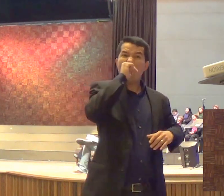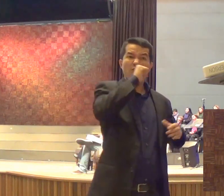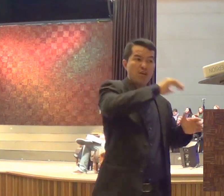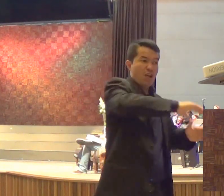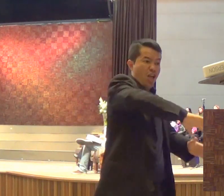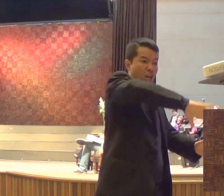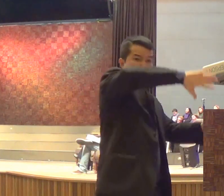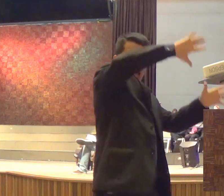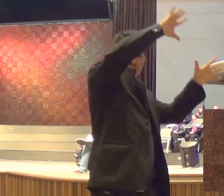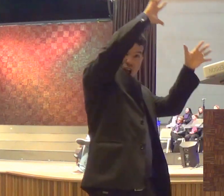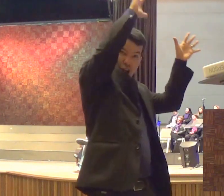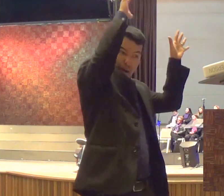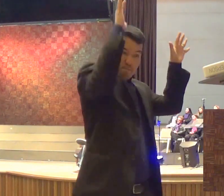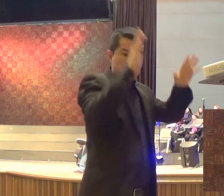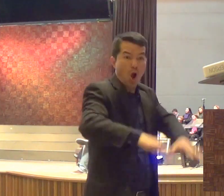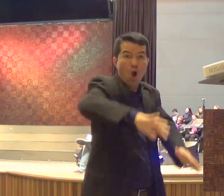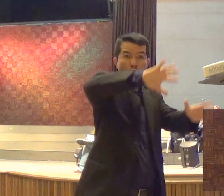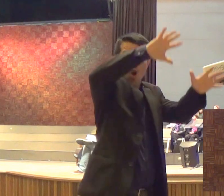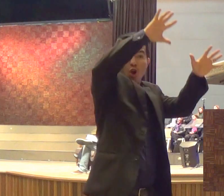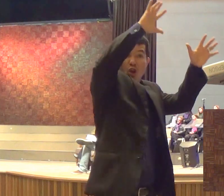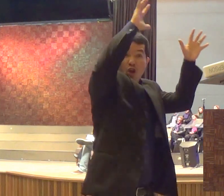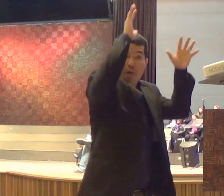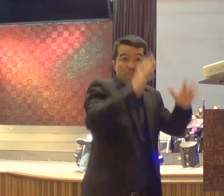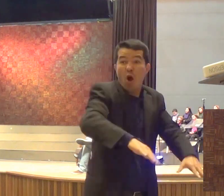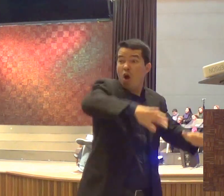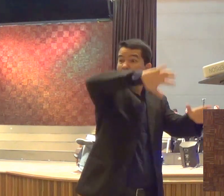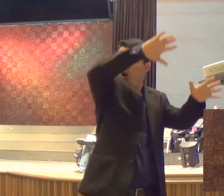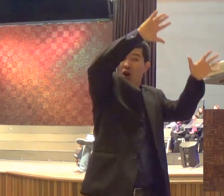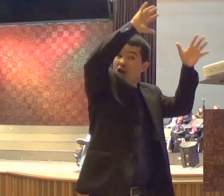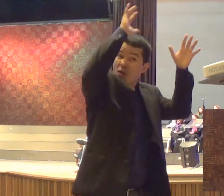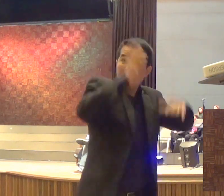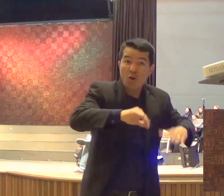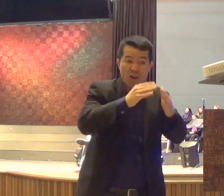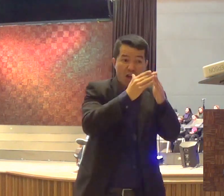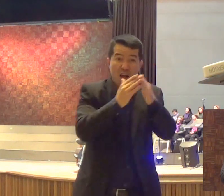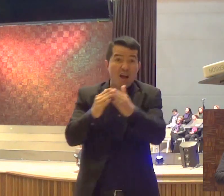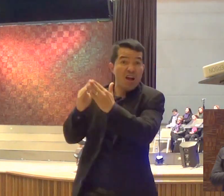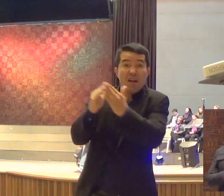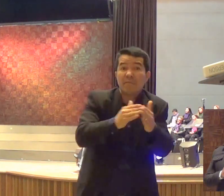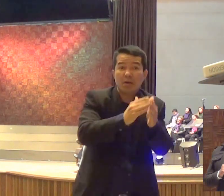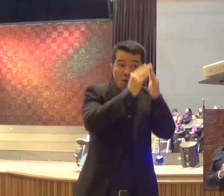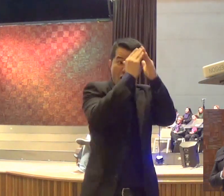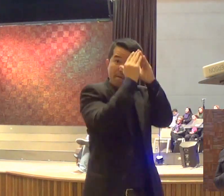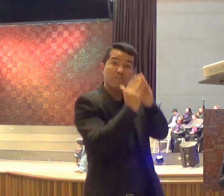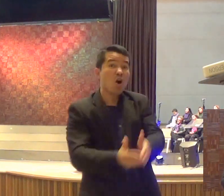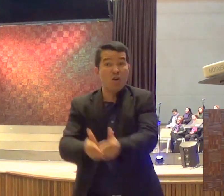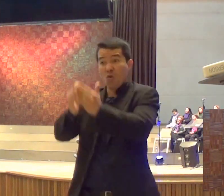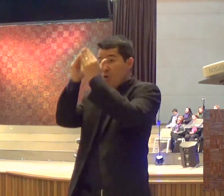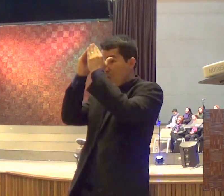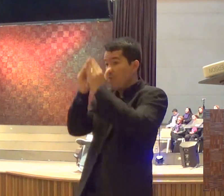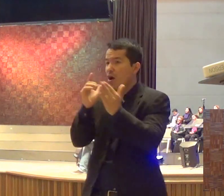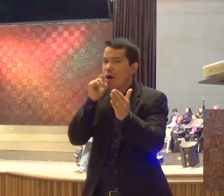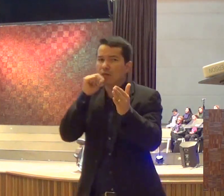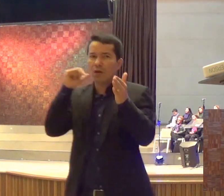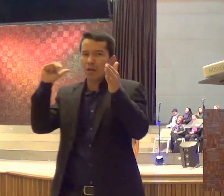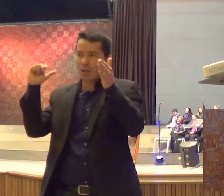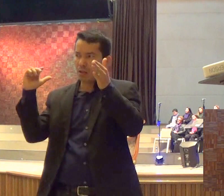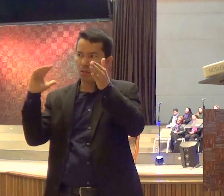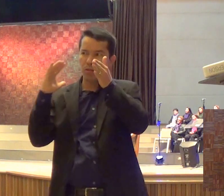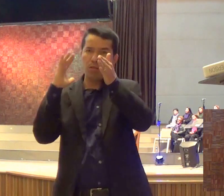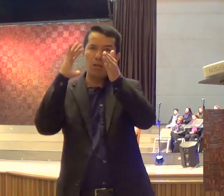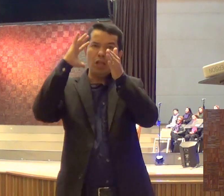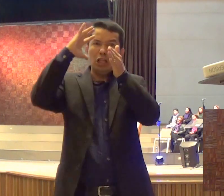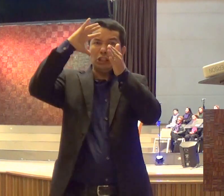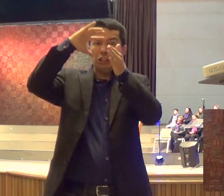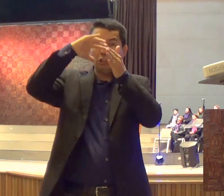arremessam contra o bar o barco vai enchendo de água e a gente só vai perceber no